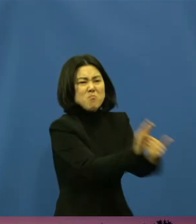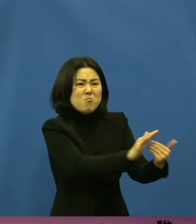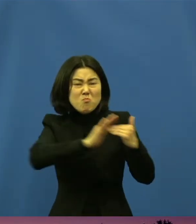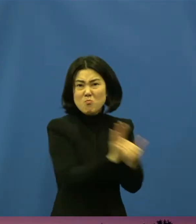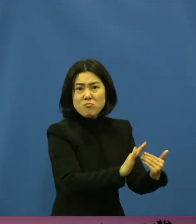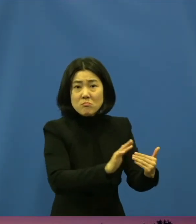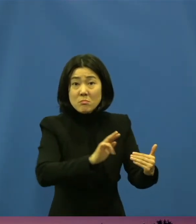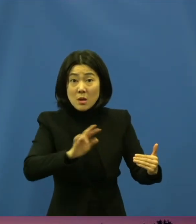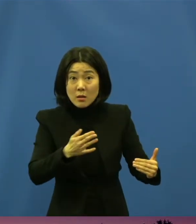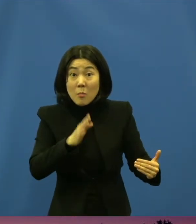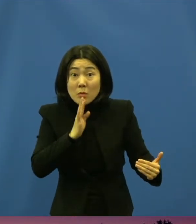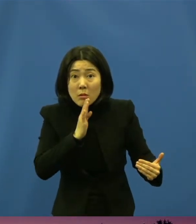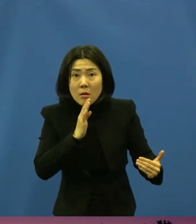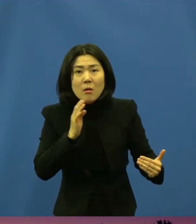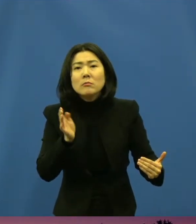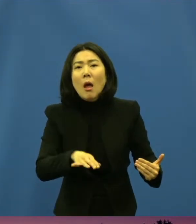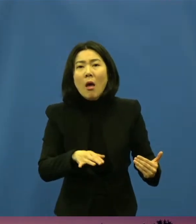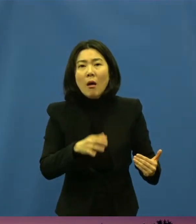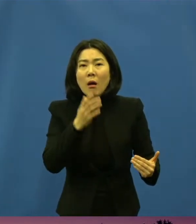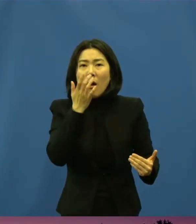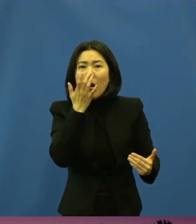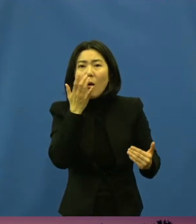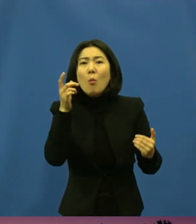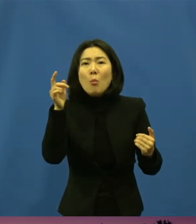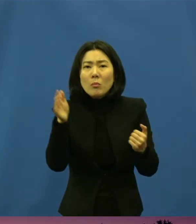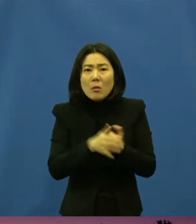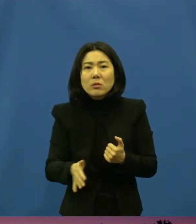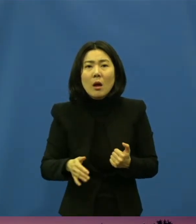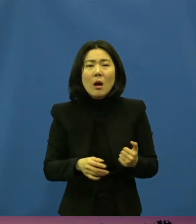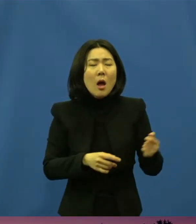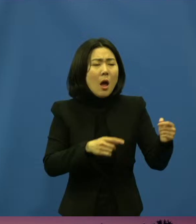핍박을 받을 때는 정신 바짝 차리고 있습니다.